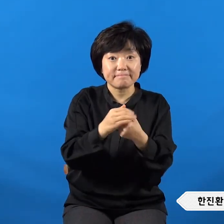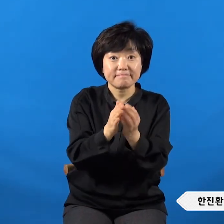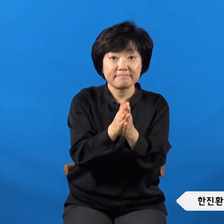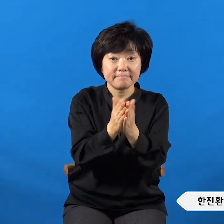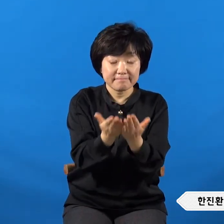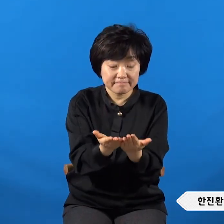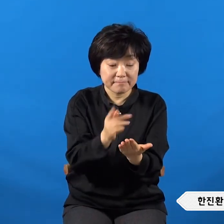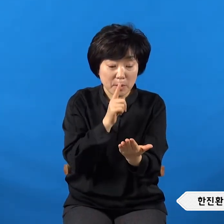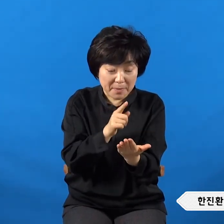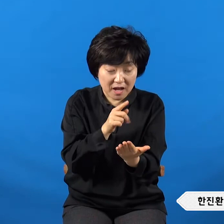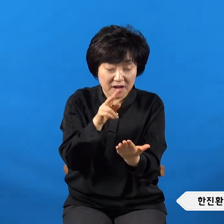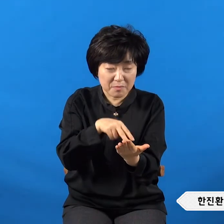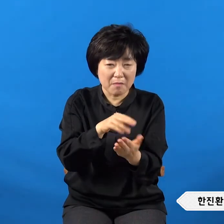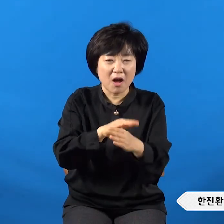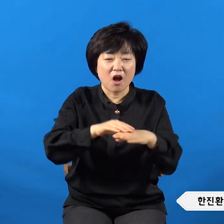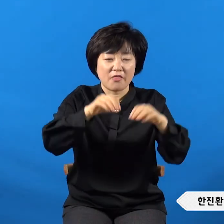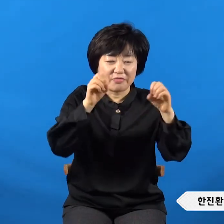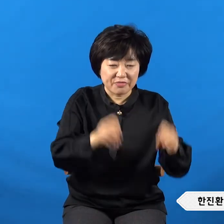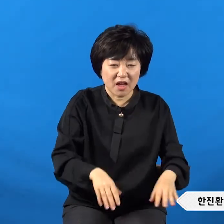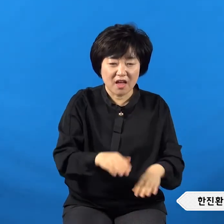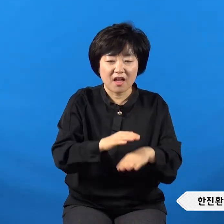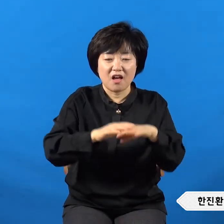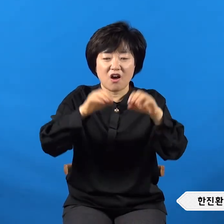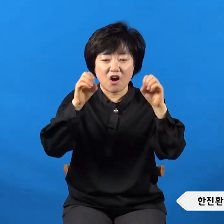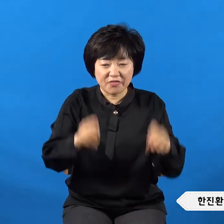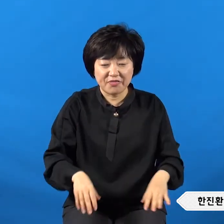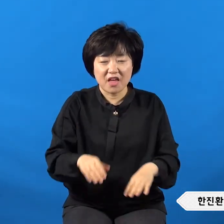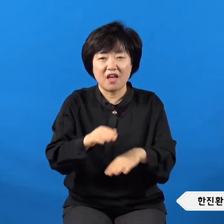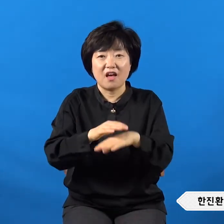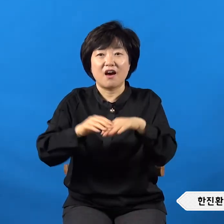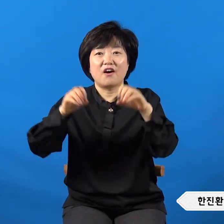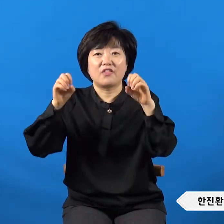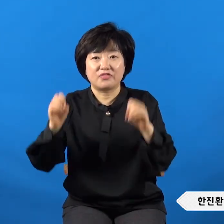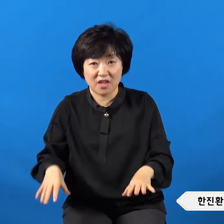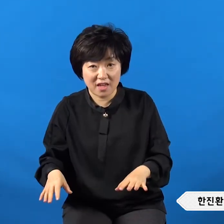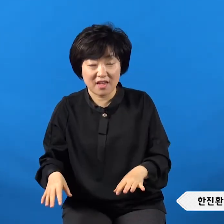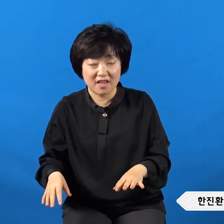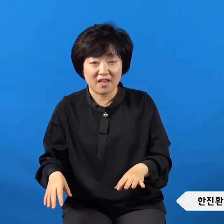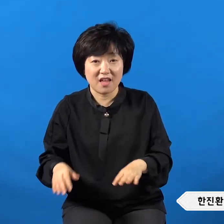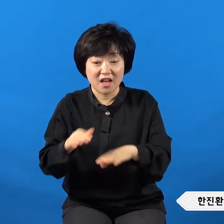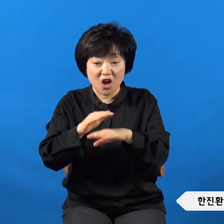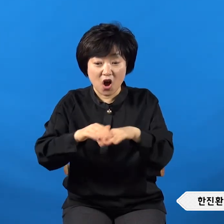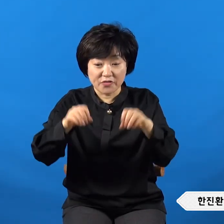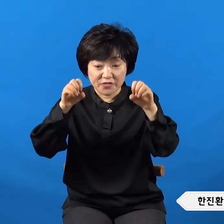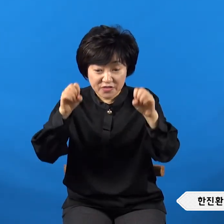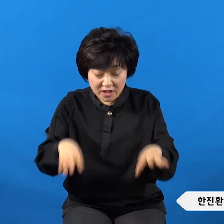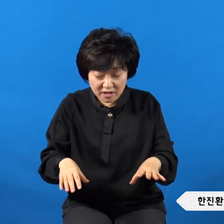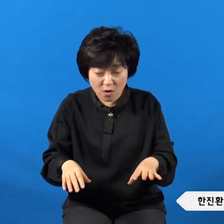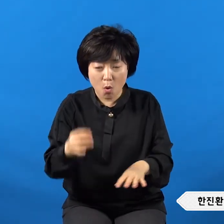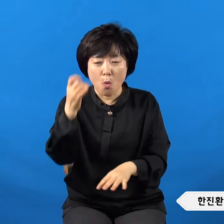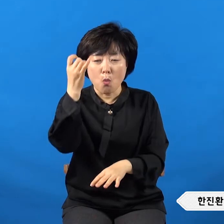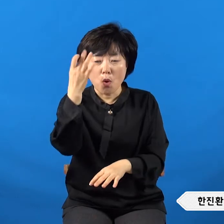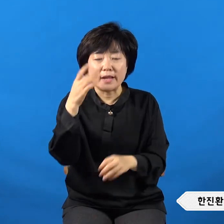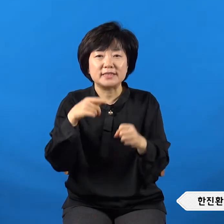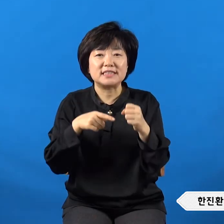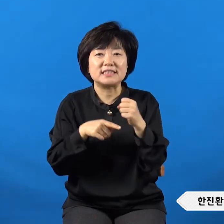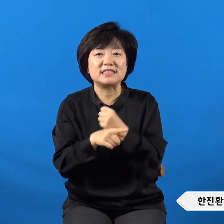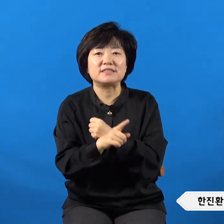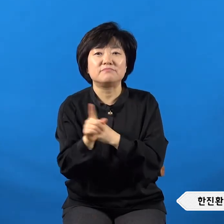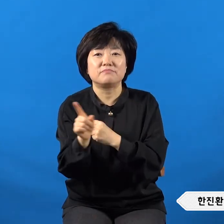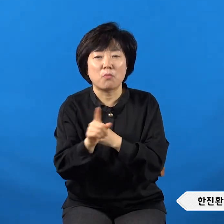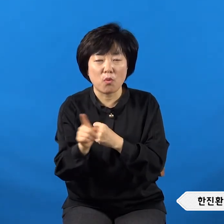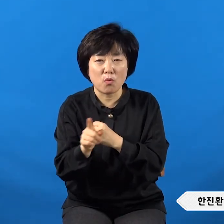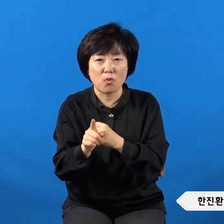이 본문에 헛되고 헛되다 그 말이 계속 나오는데, 헛되다 하는 말의 본래 원어의 뜻을